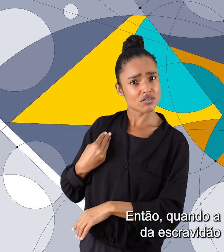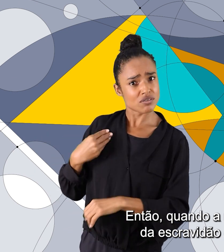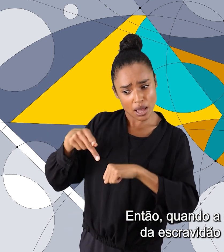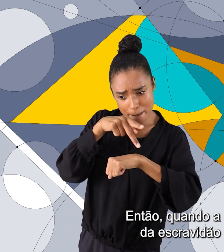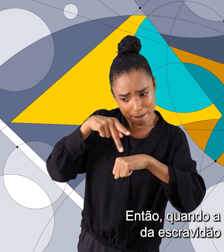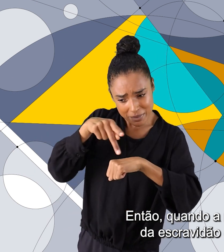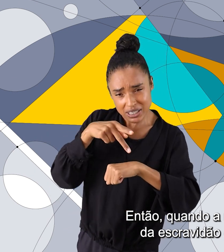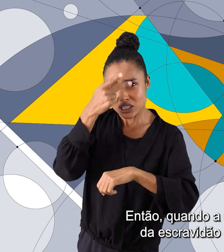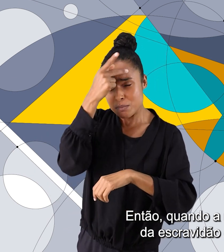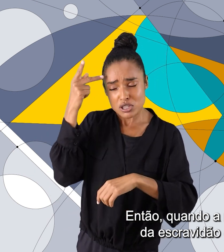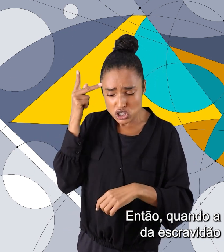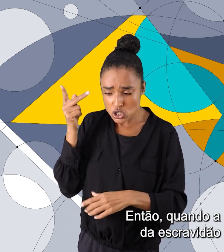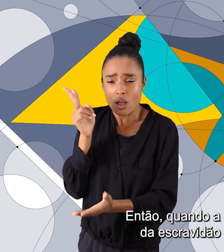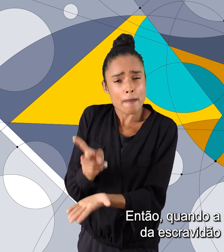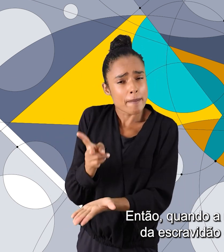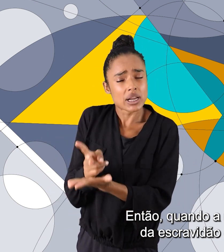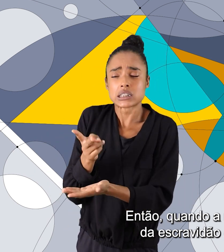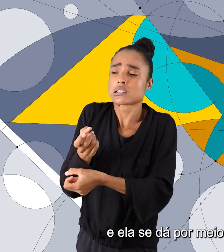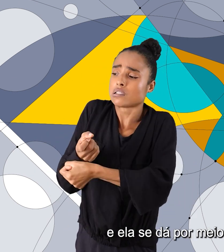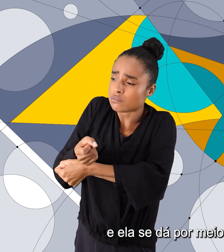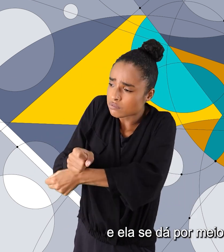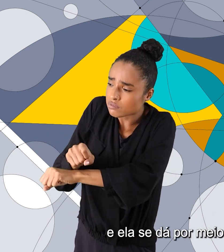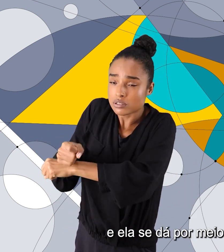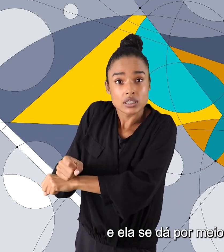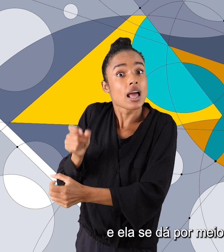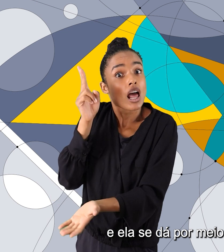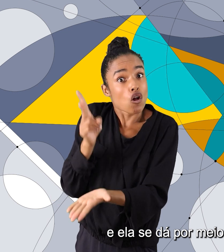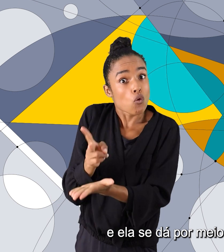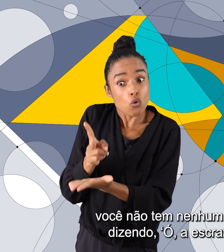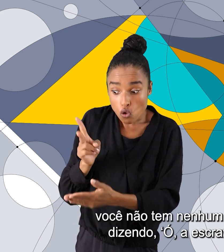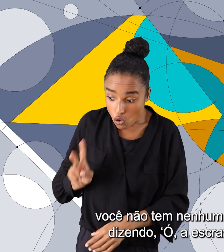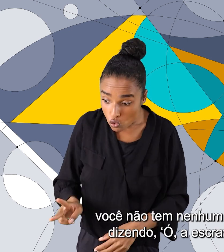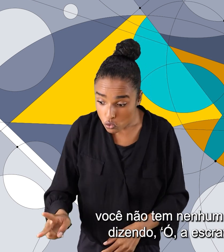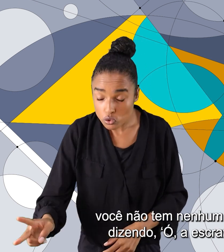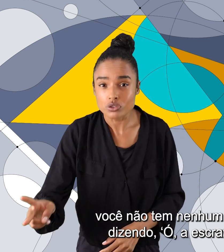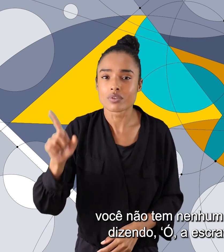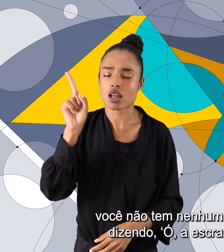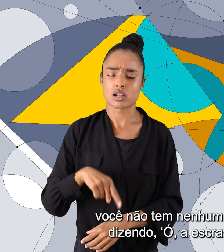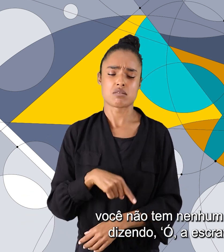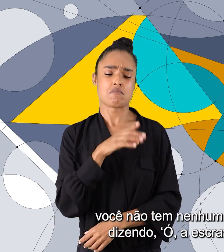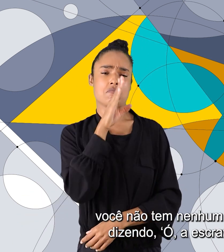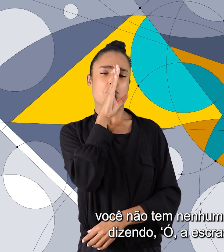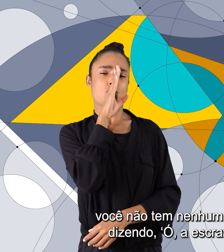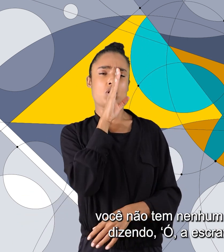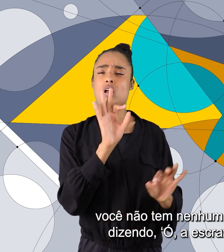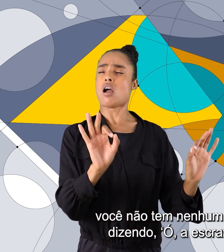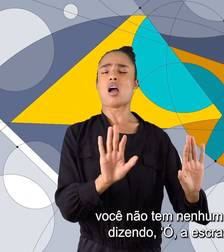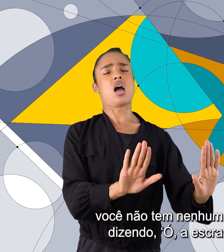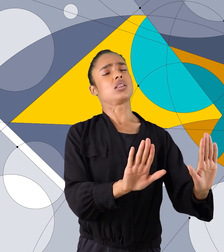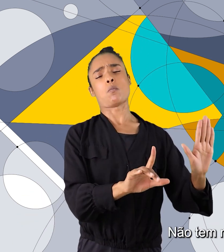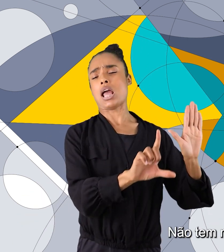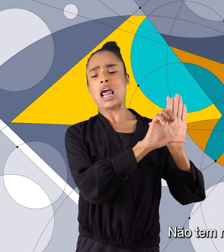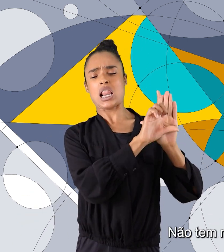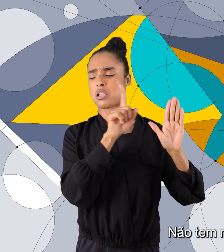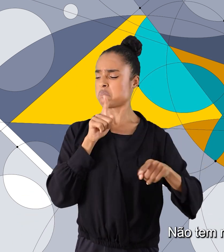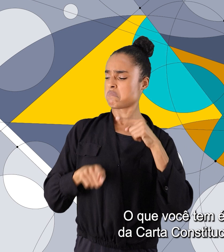a manutenção da escravidão ela se dá, e ela se dá por meio do silêncio, né? Você não tem nenhum instrumento legal dizendo, a escravidão continua.